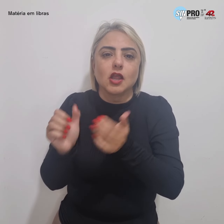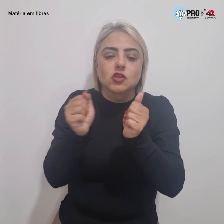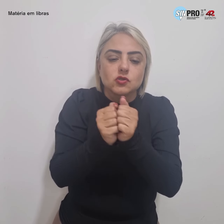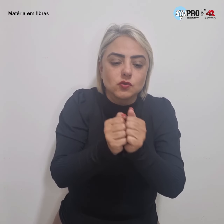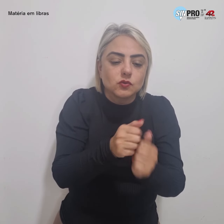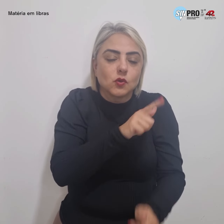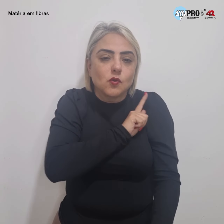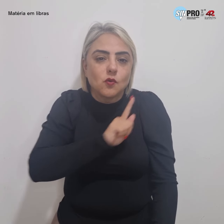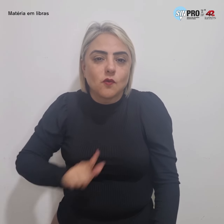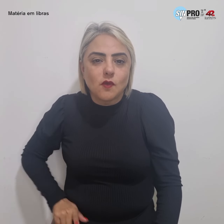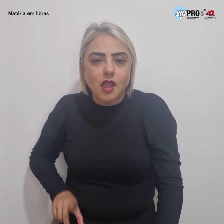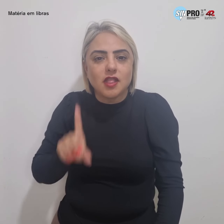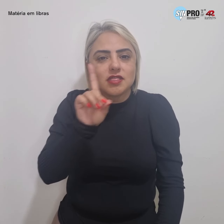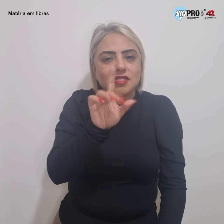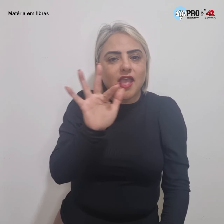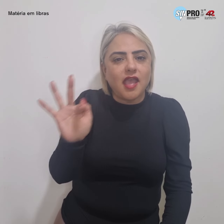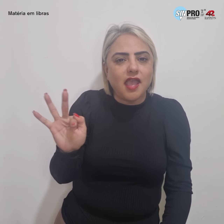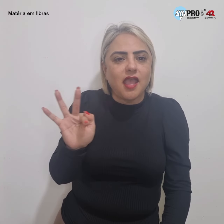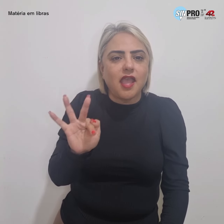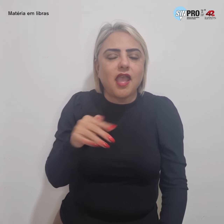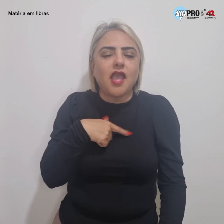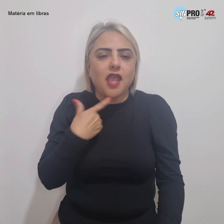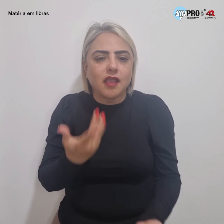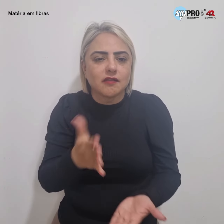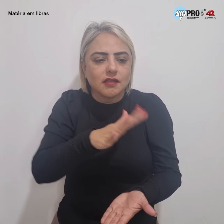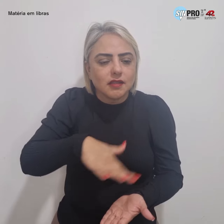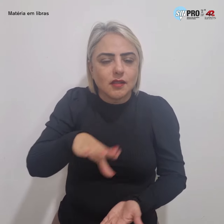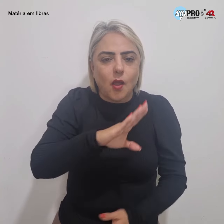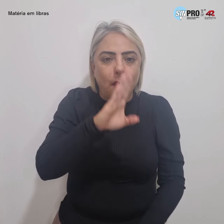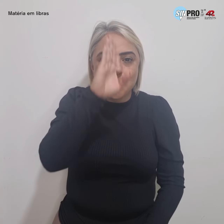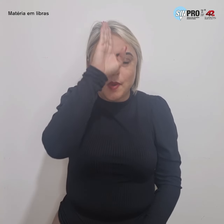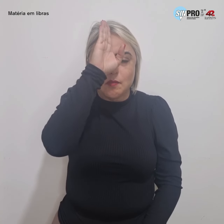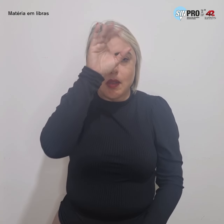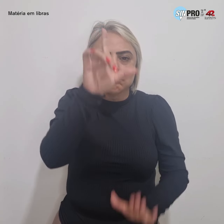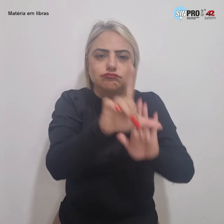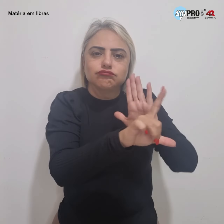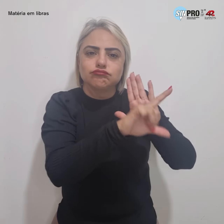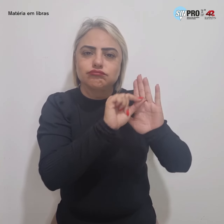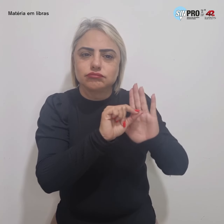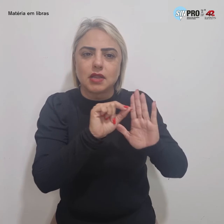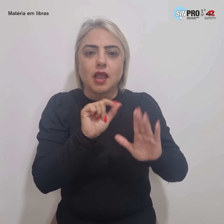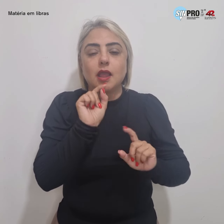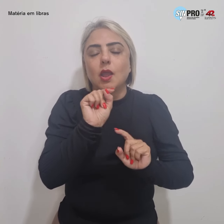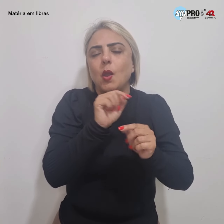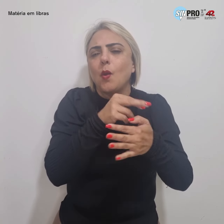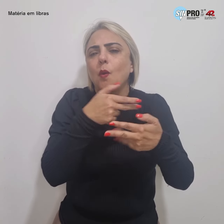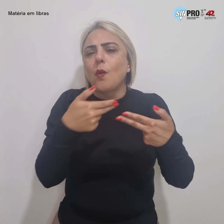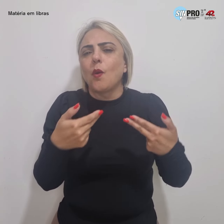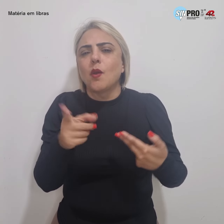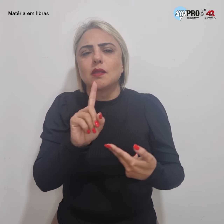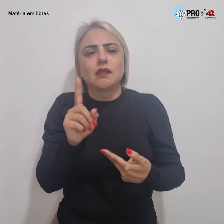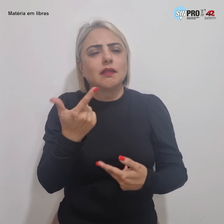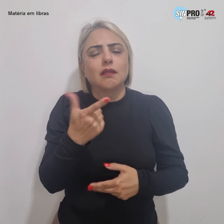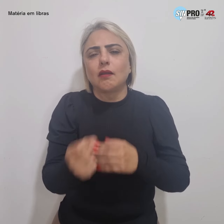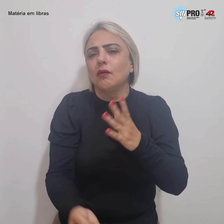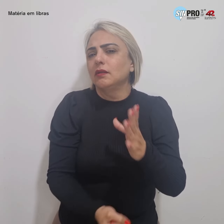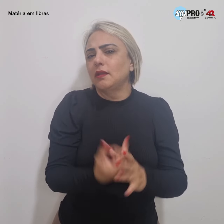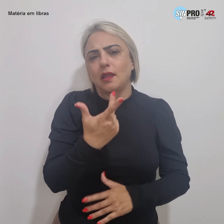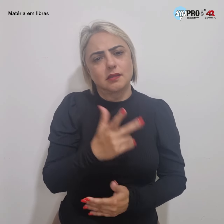GDF elencando o setor como uma prioridade, fatores que não têm ocorrido.